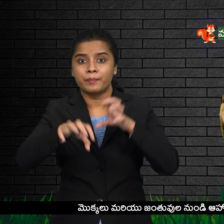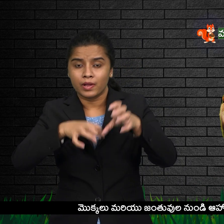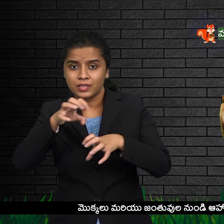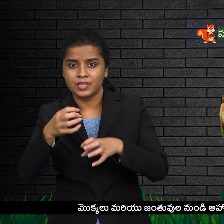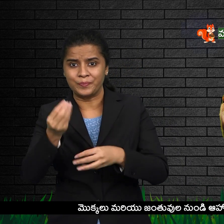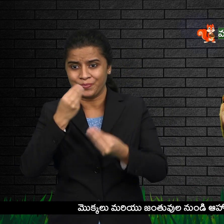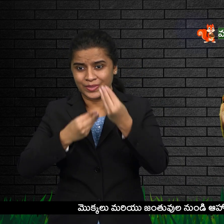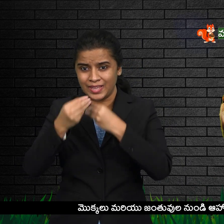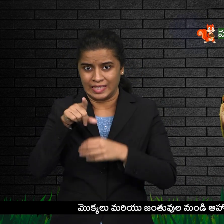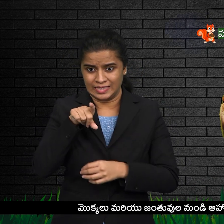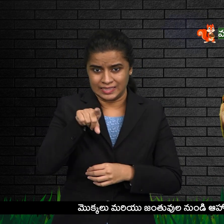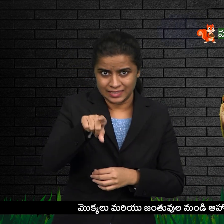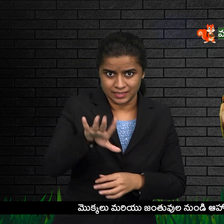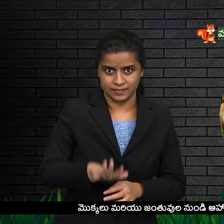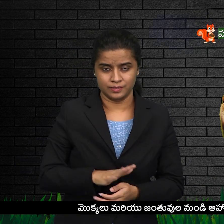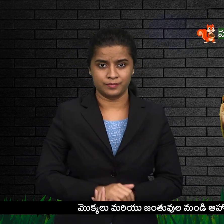సర్వభక్షకులు అంటారు.